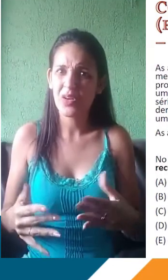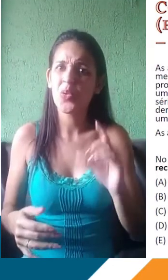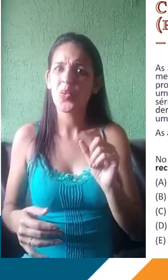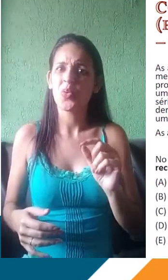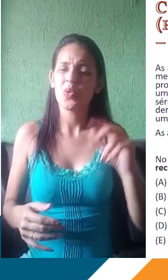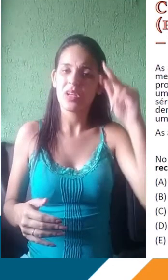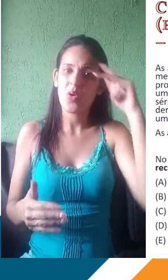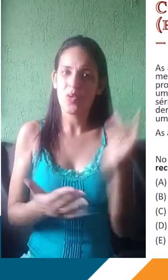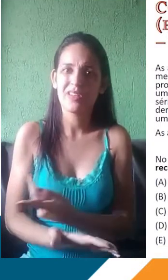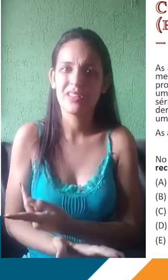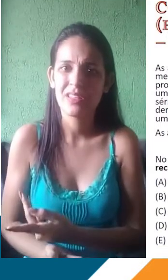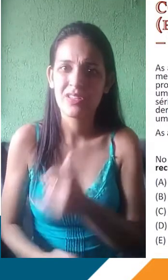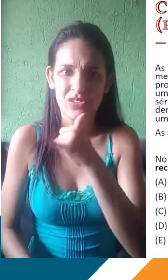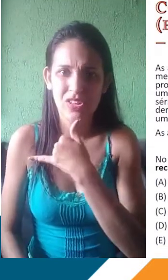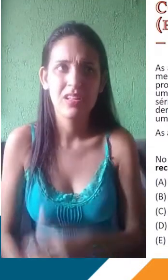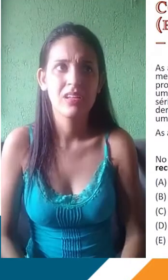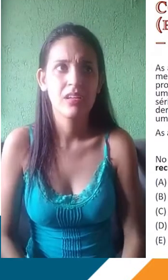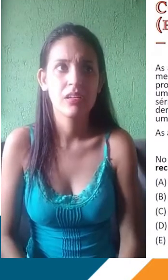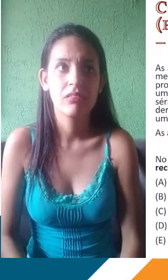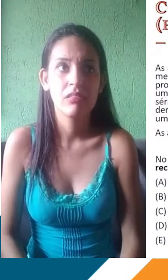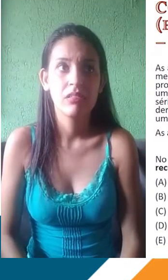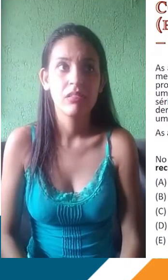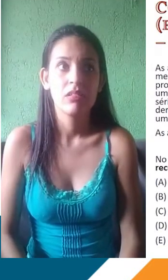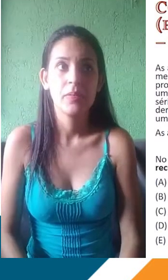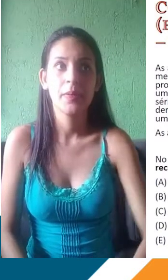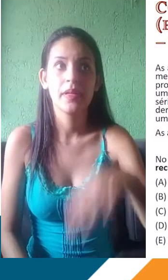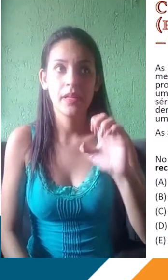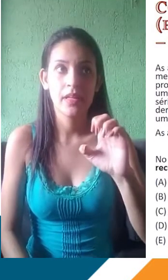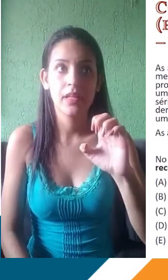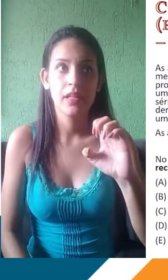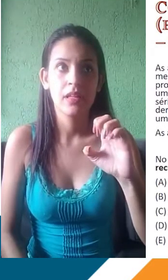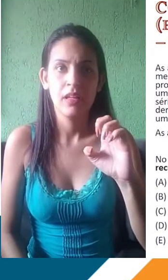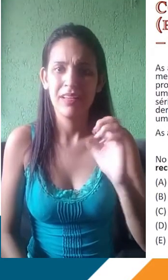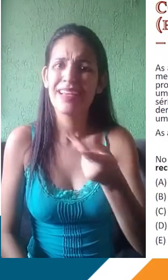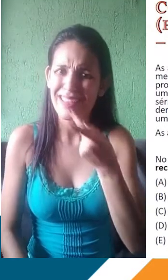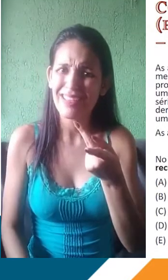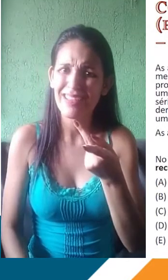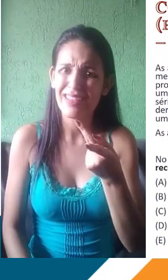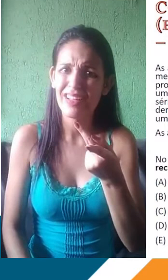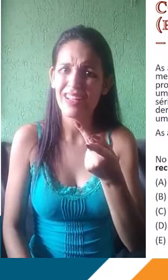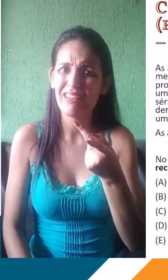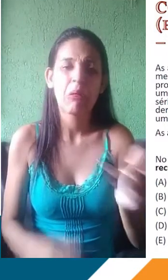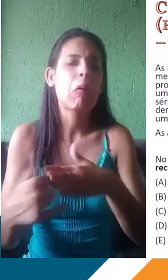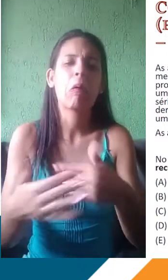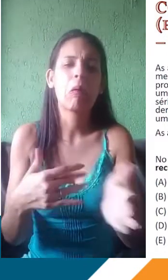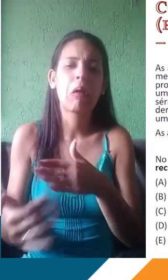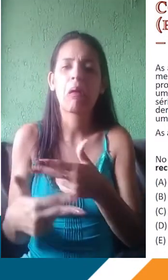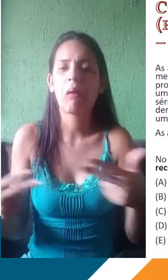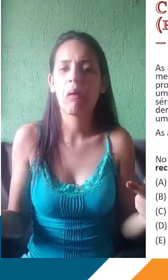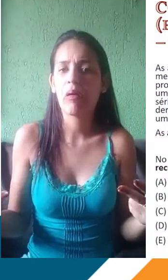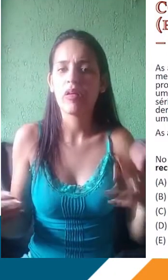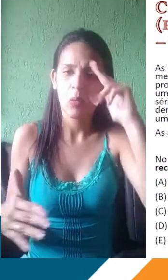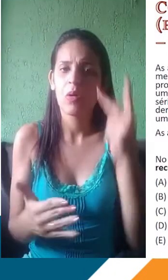primeiro parágrafo, não no último. E a letra E, expressar a banalidade, também não é o foco do último parágrafo. É